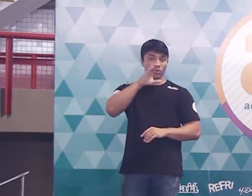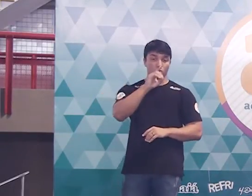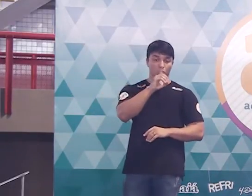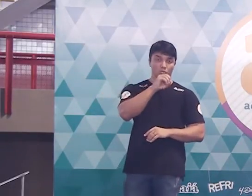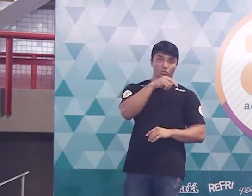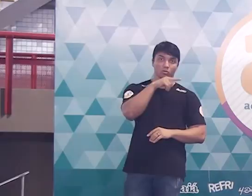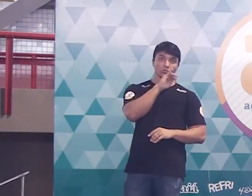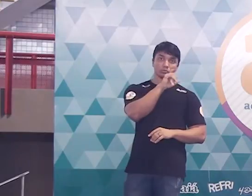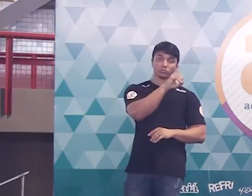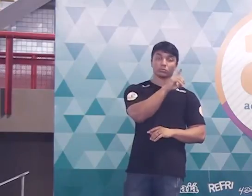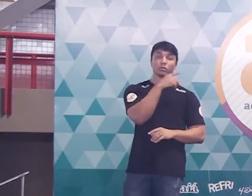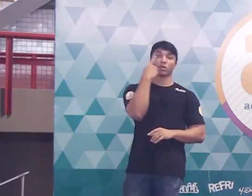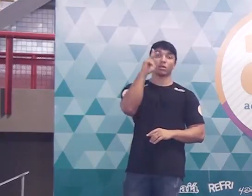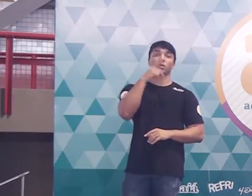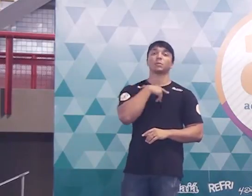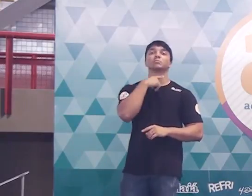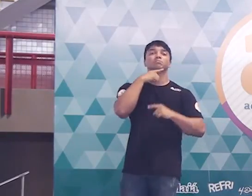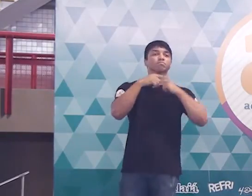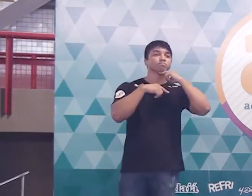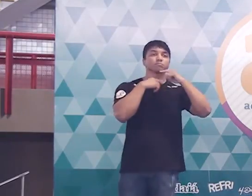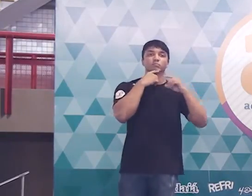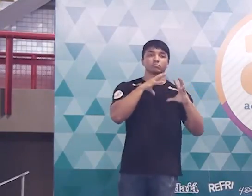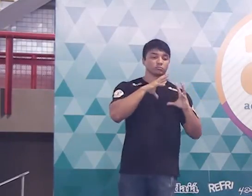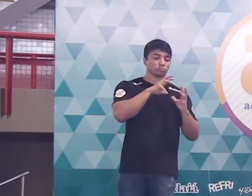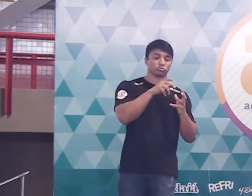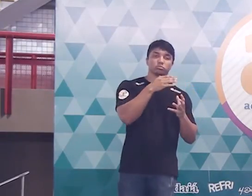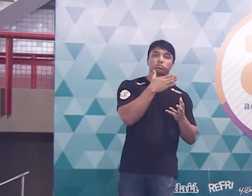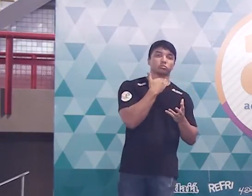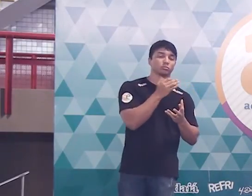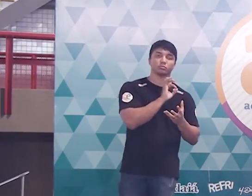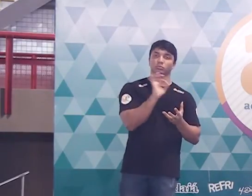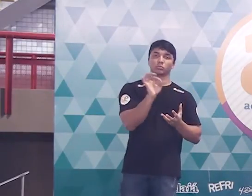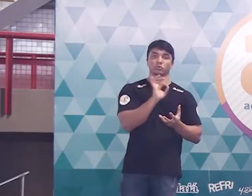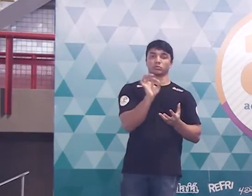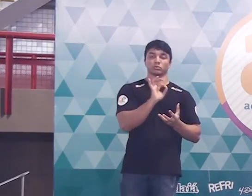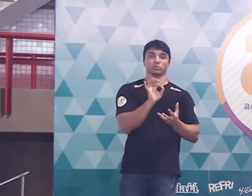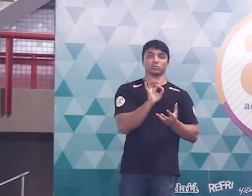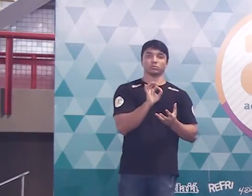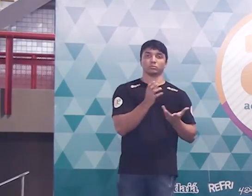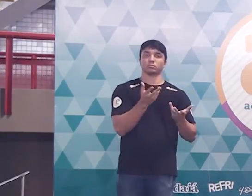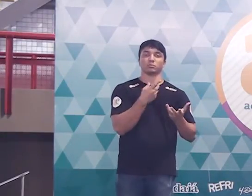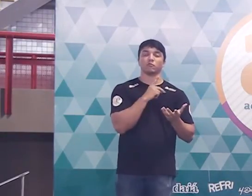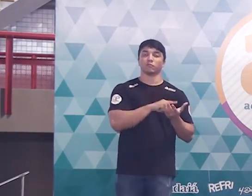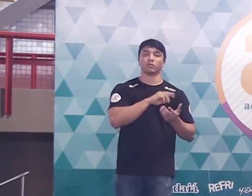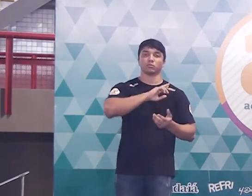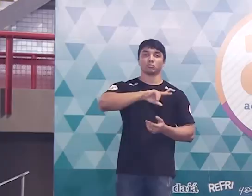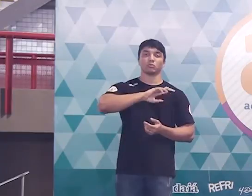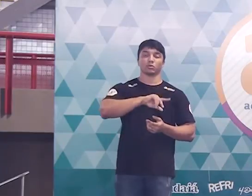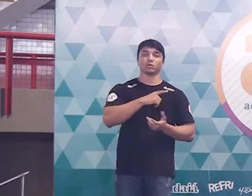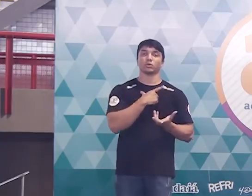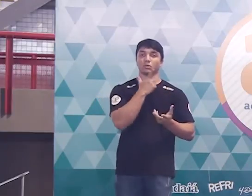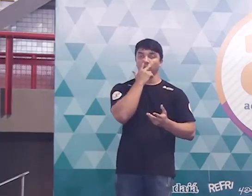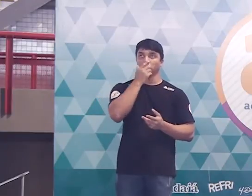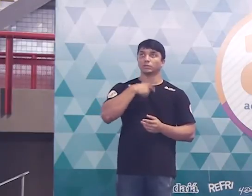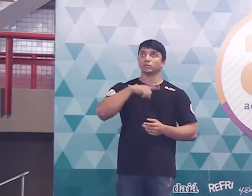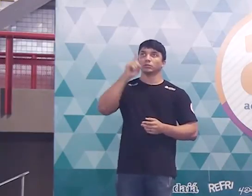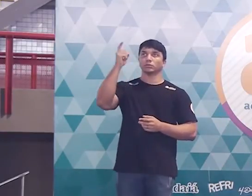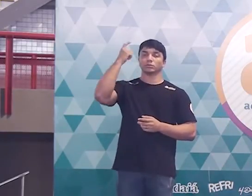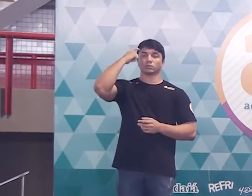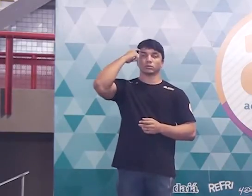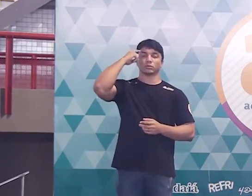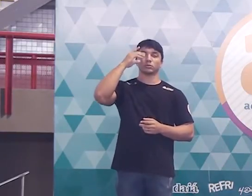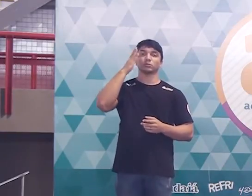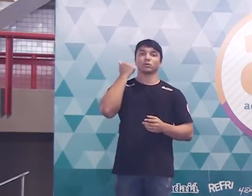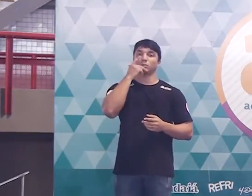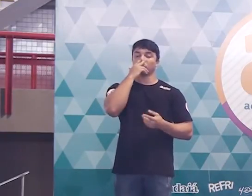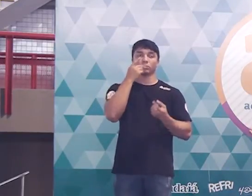Trump, certo? Não existe aquecimento global. Ou seja, ele tem uma capacidade